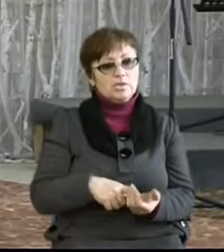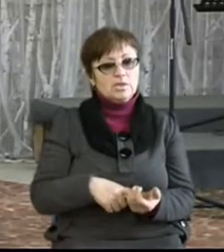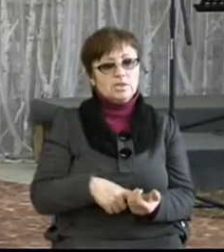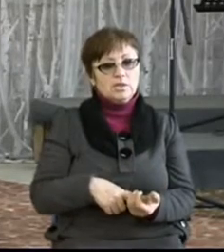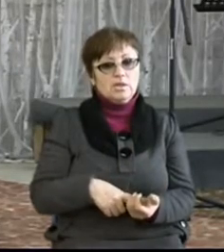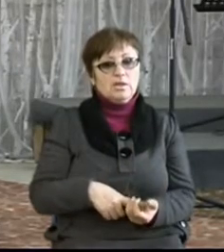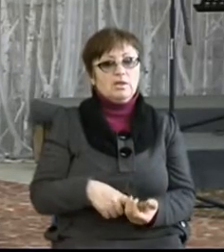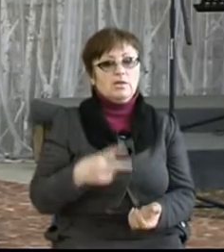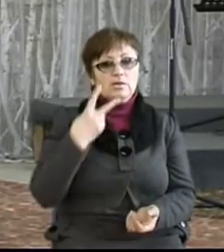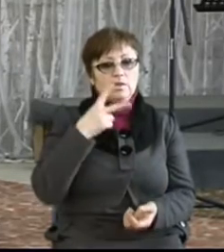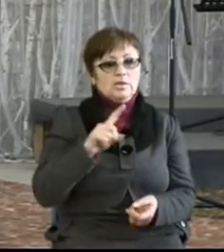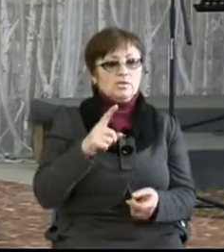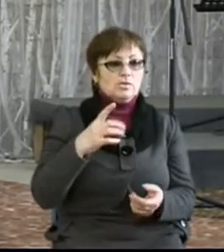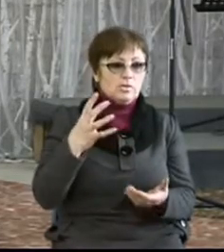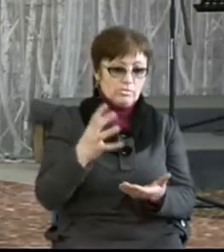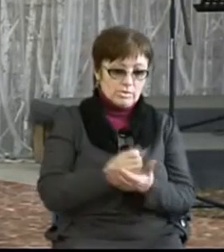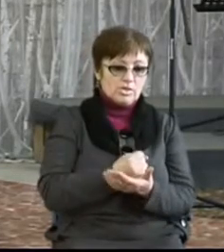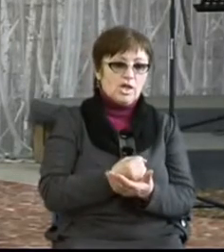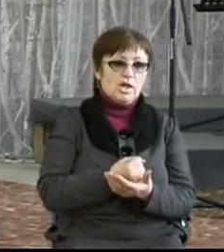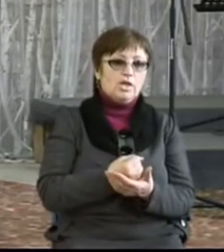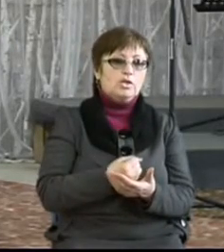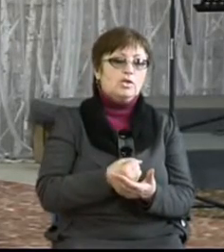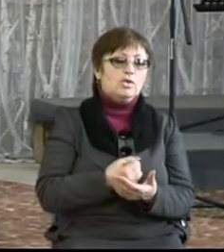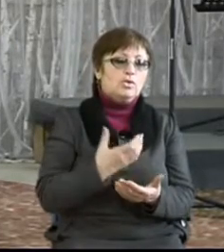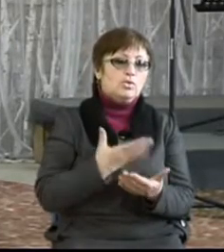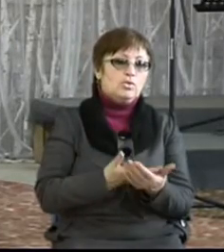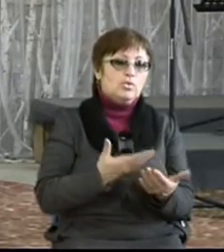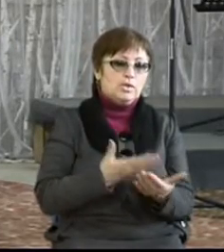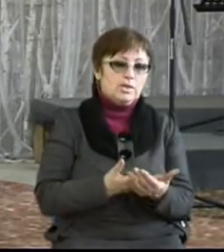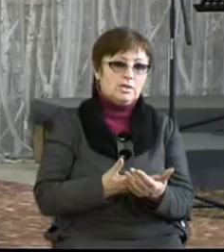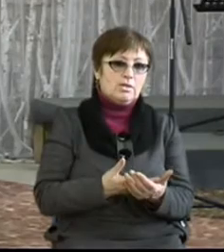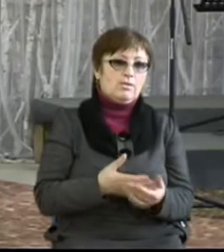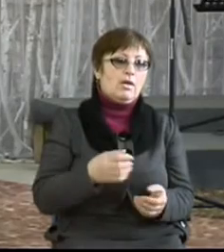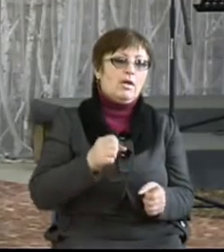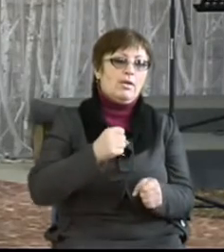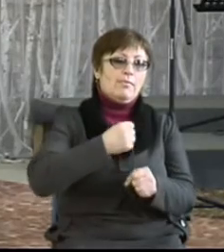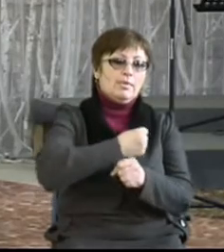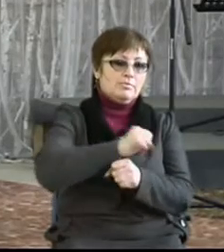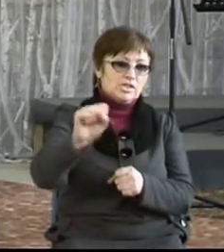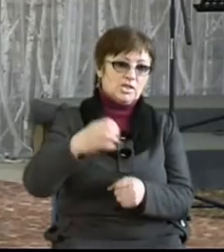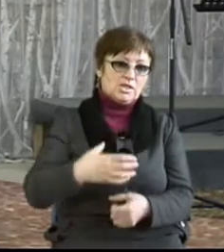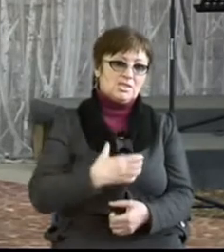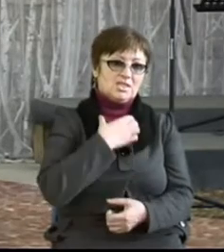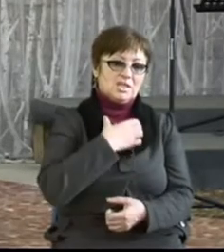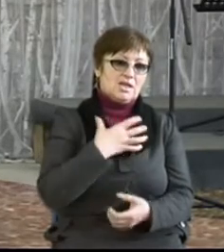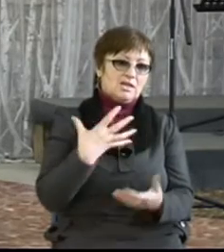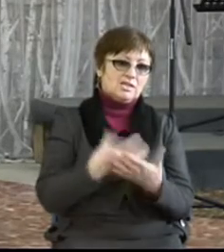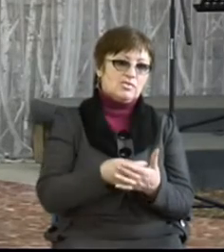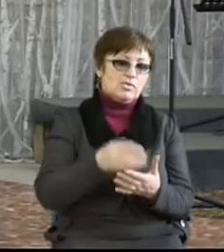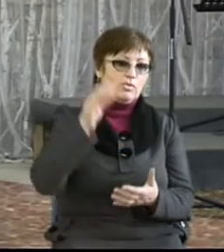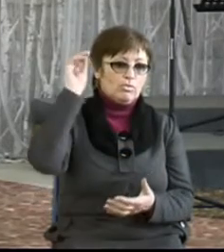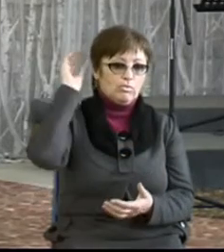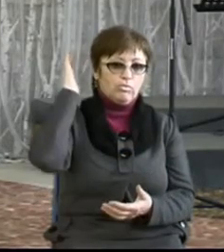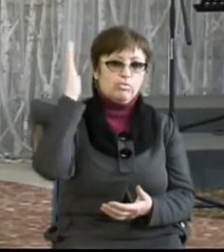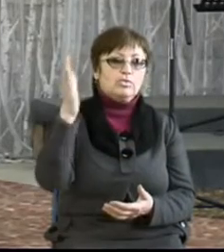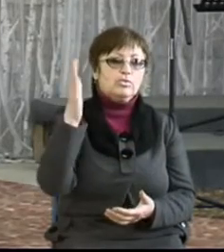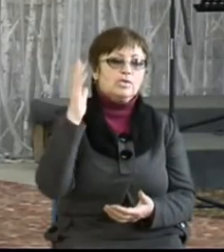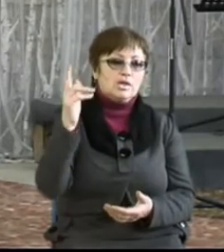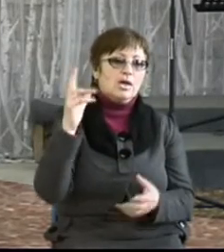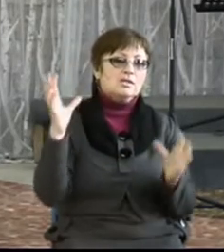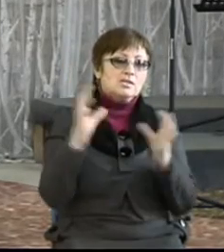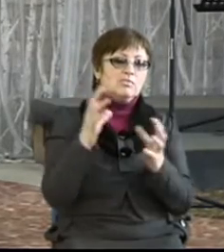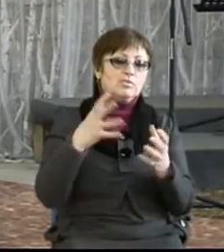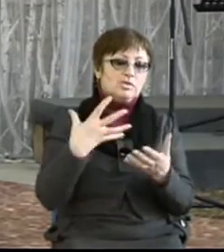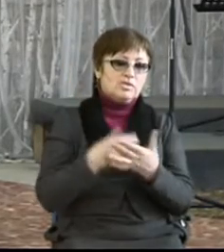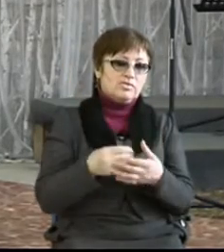видим, что он проходит опять уроки относительно преодоления страха. Относительно страха за свое будущее, за то, что, как он будет